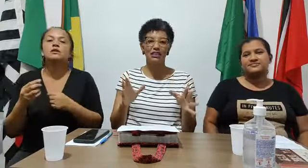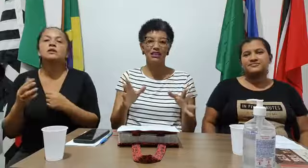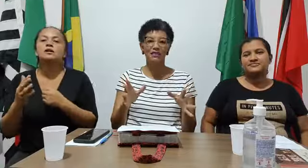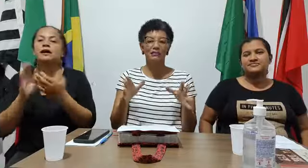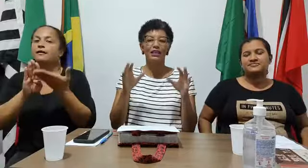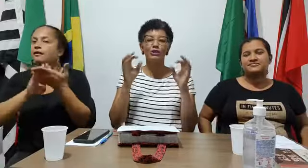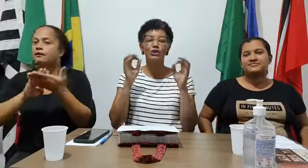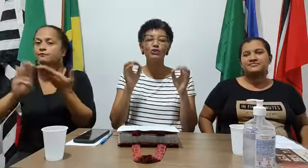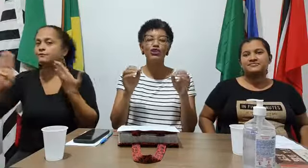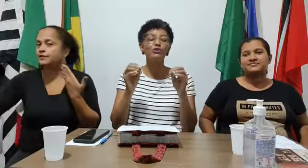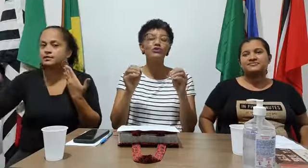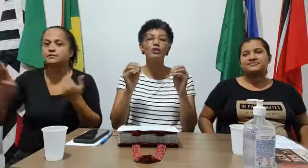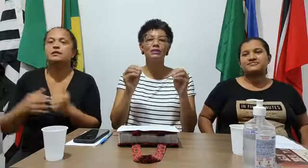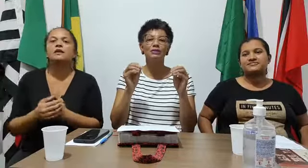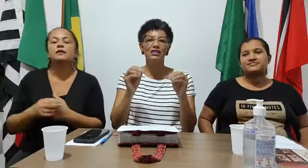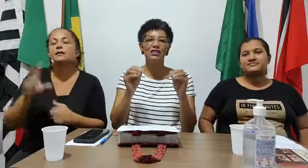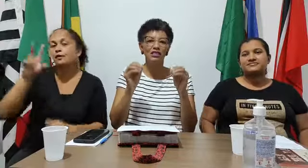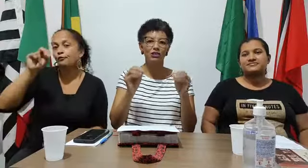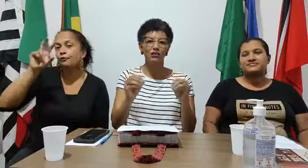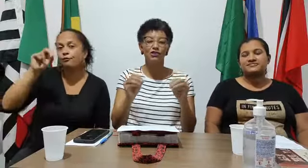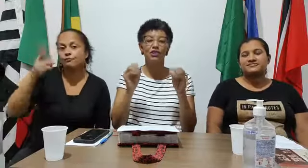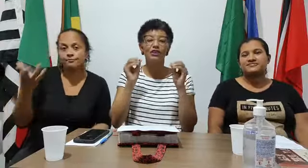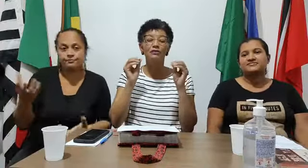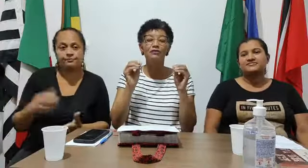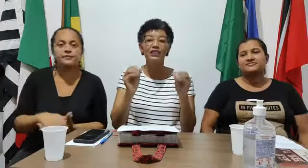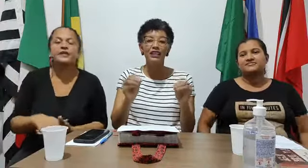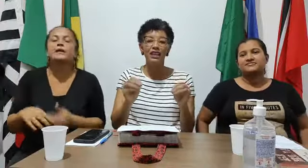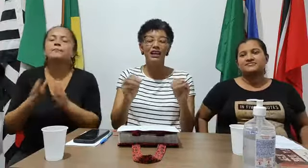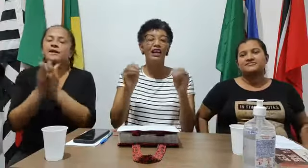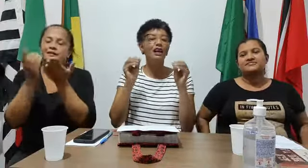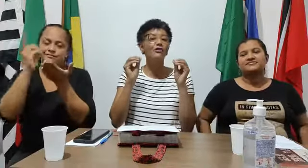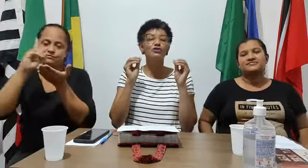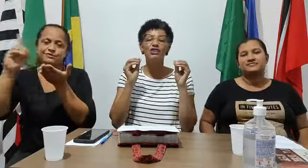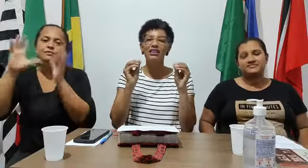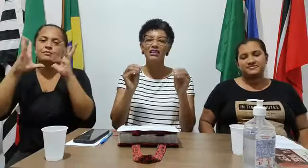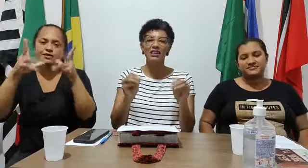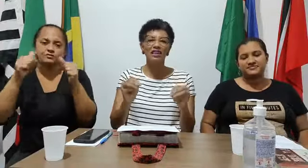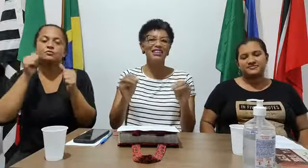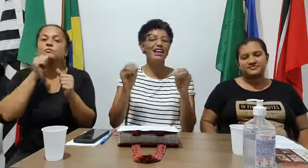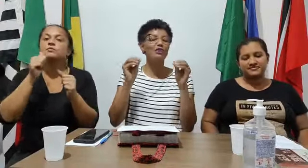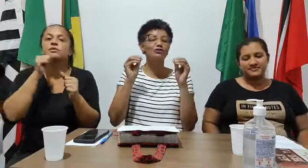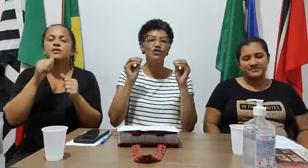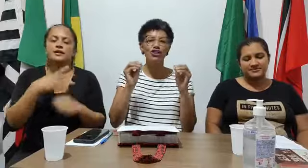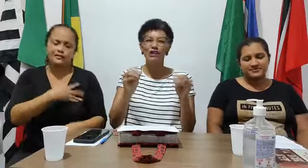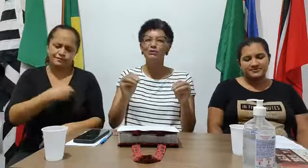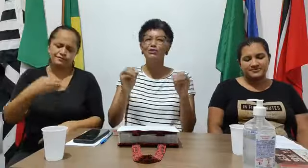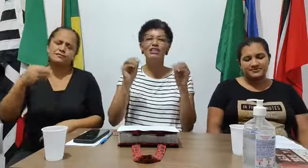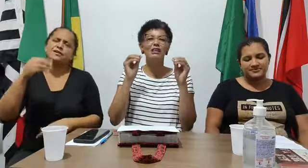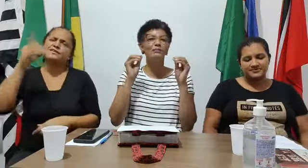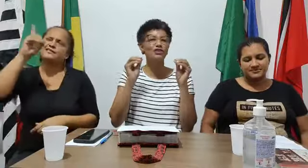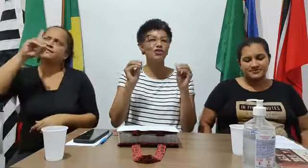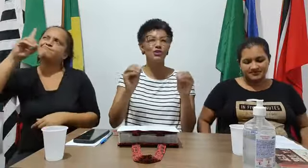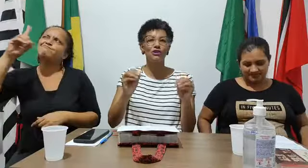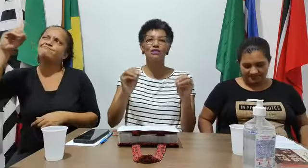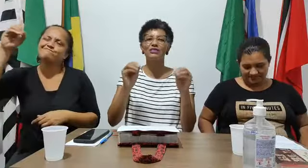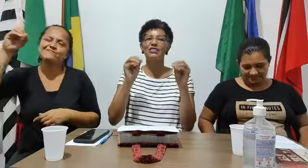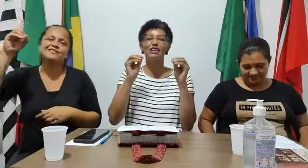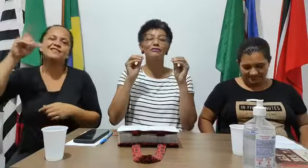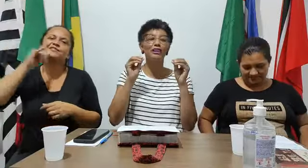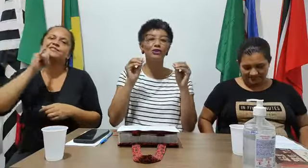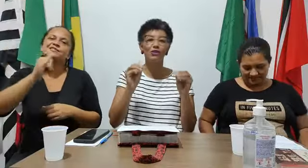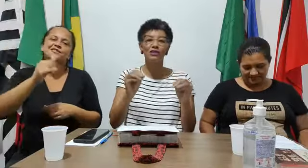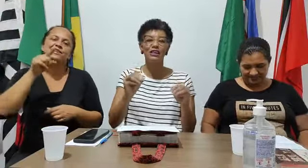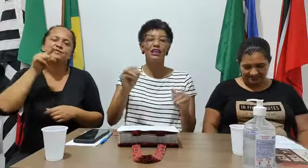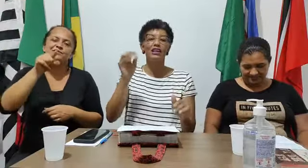as mulheres. E o que o Senhor diz para você nesta noite? Filha, eu te criei, eu te amo, você é preciosa, você